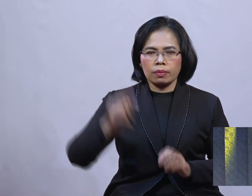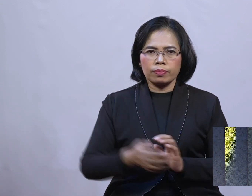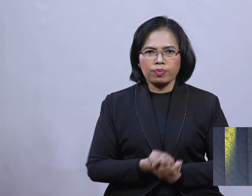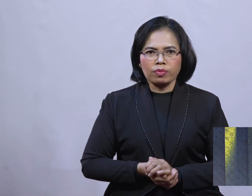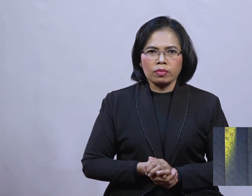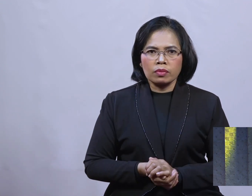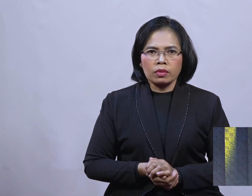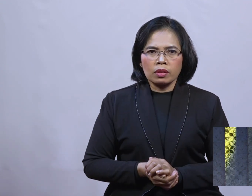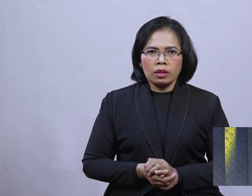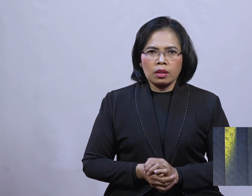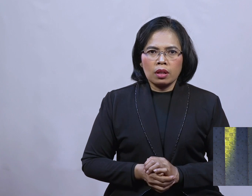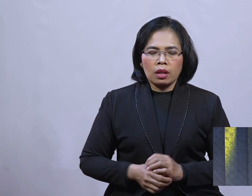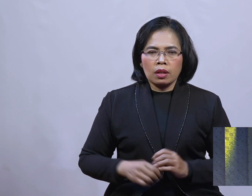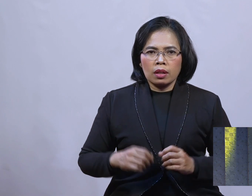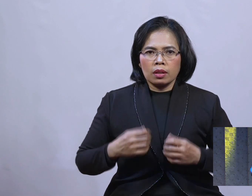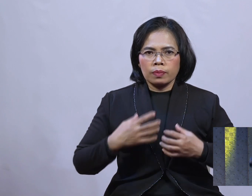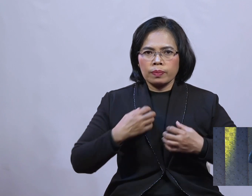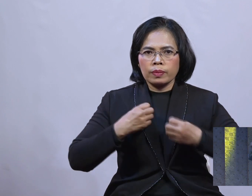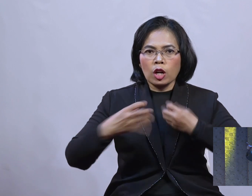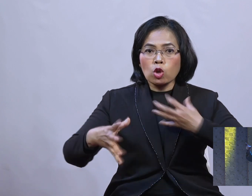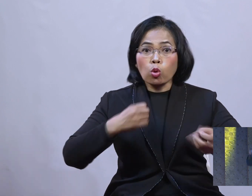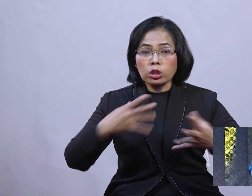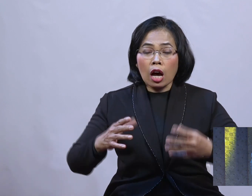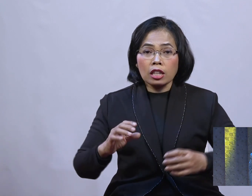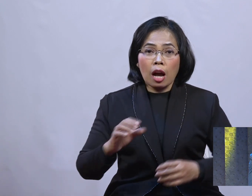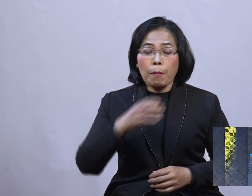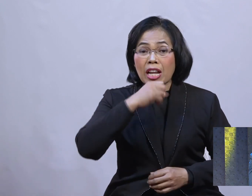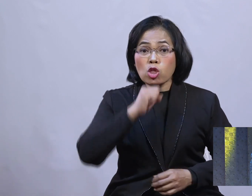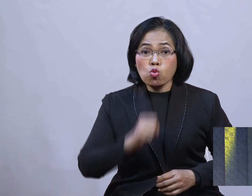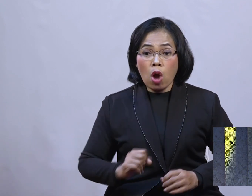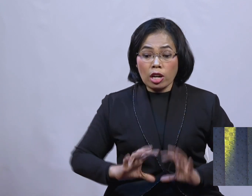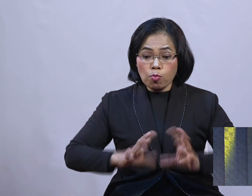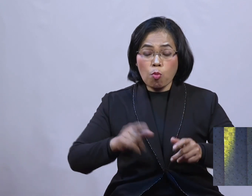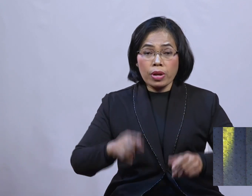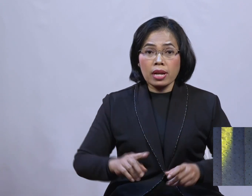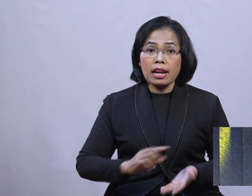Hai dosa yang paling tua di muka bumi bernama kesombongan